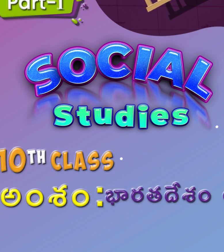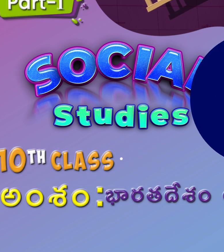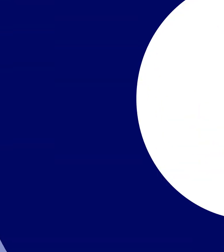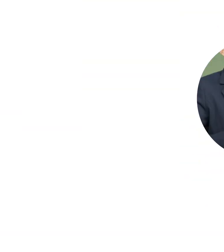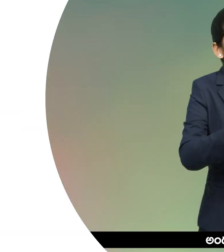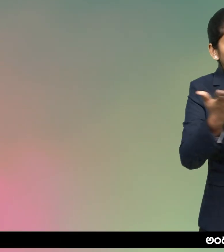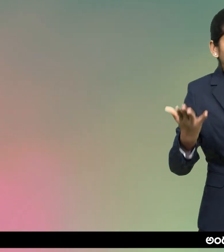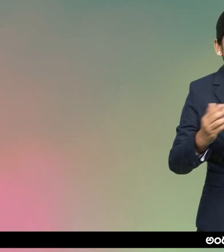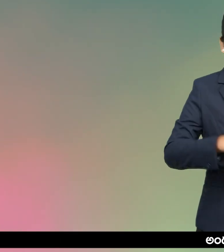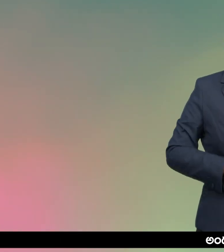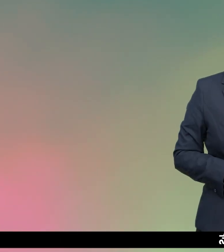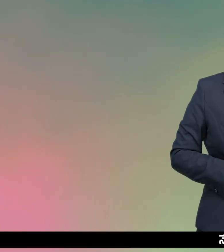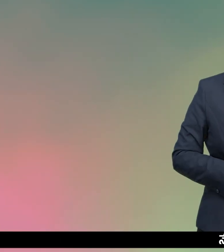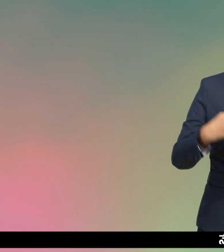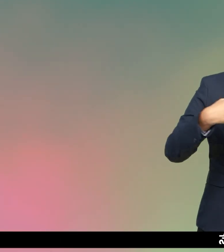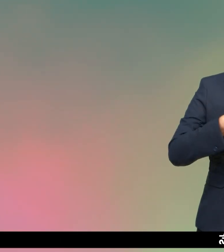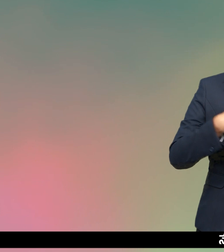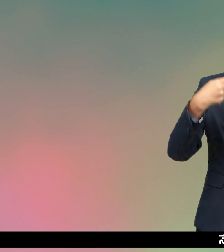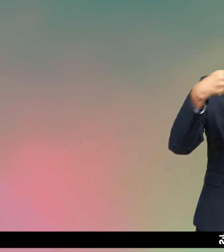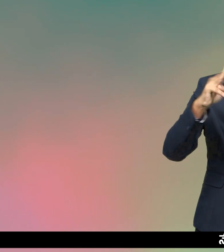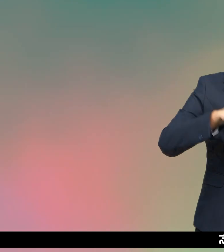అందరికీ నమస్కారం. నేను మౌనికను.